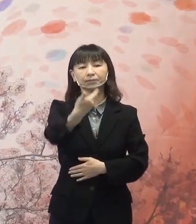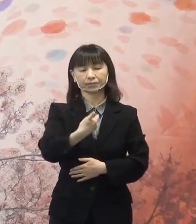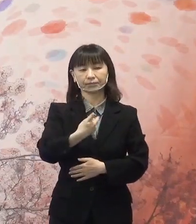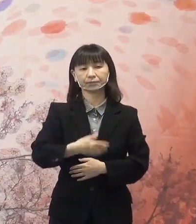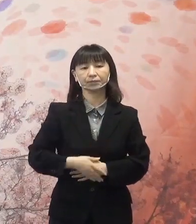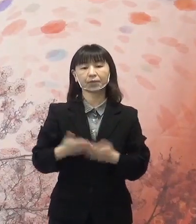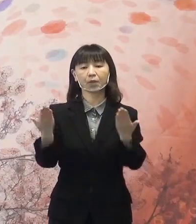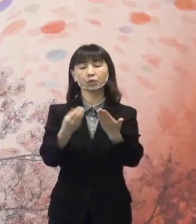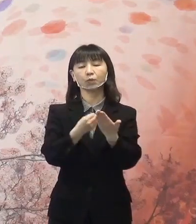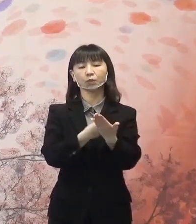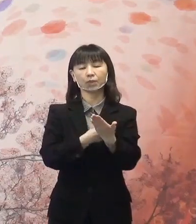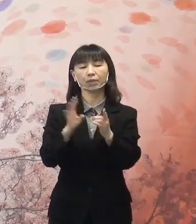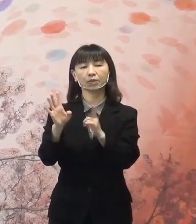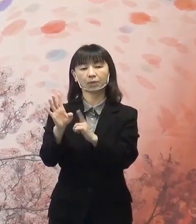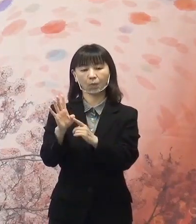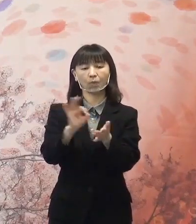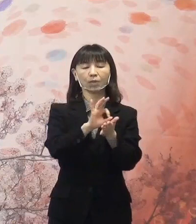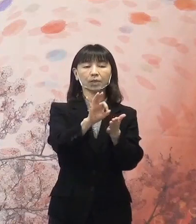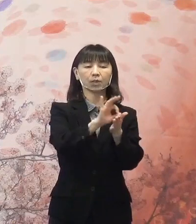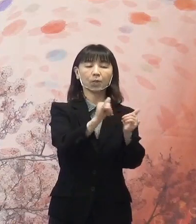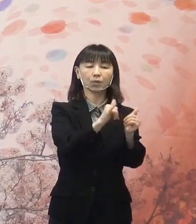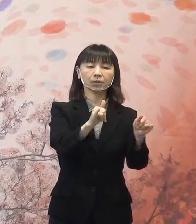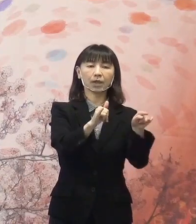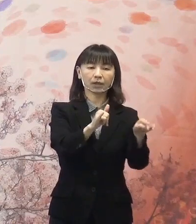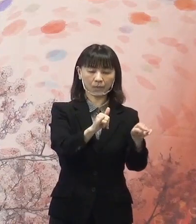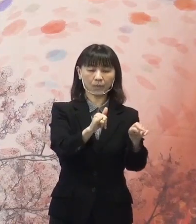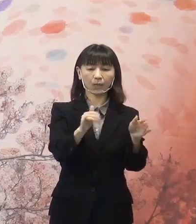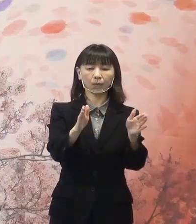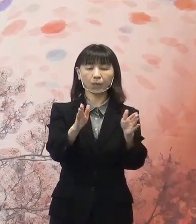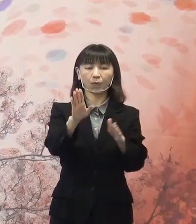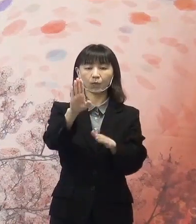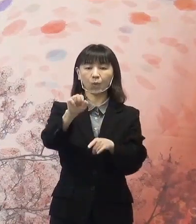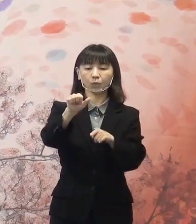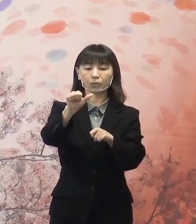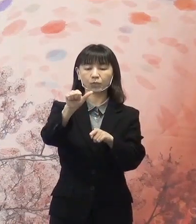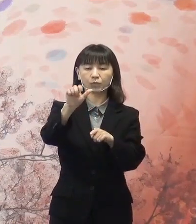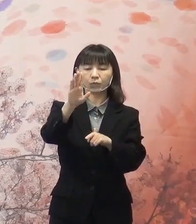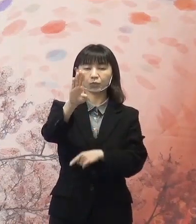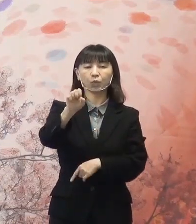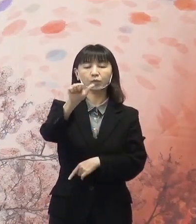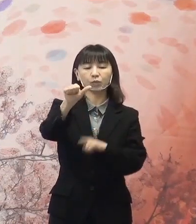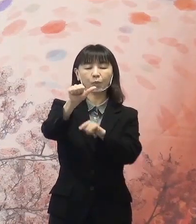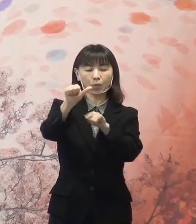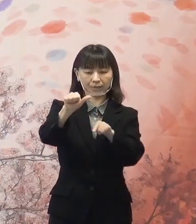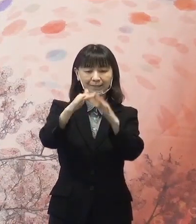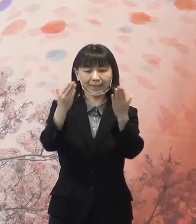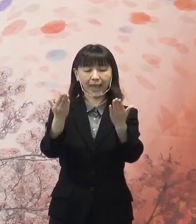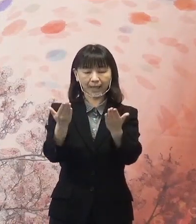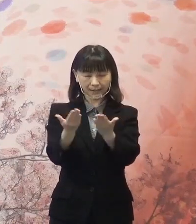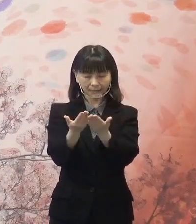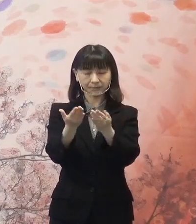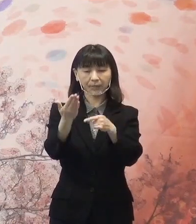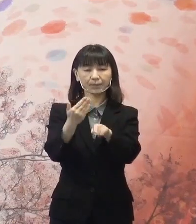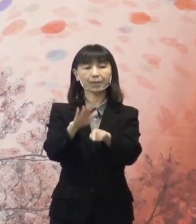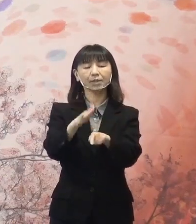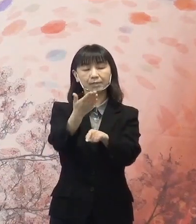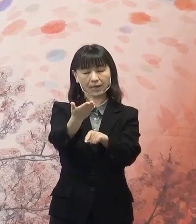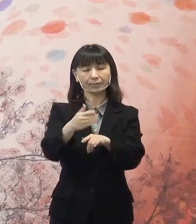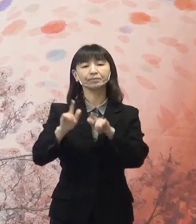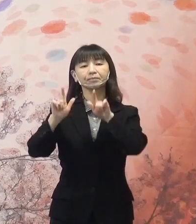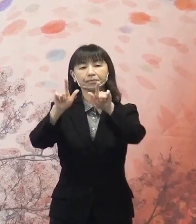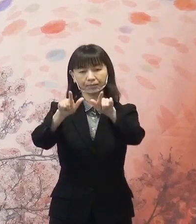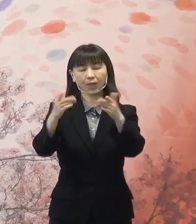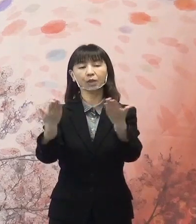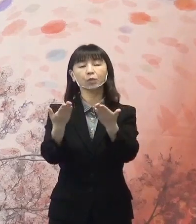の職員の方と利用された方はこの45人で大体網羅というか全員という はい、職員の